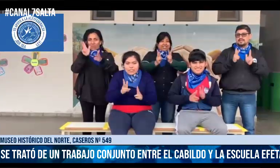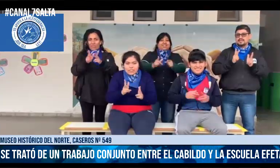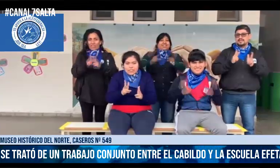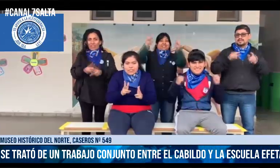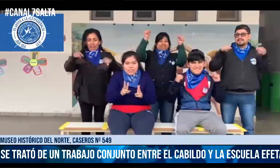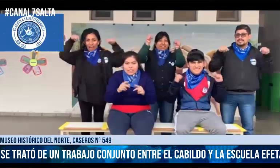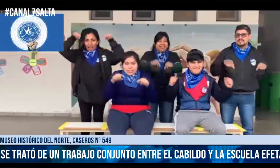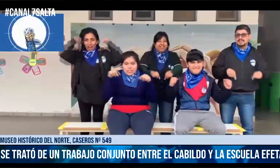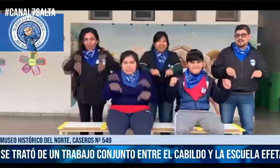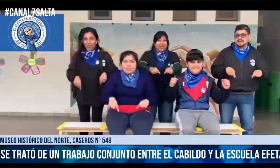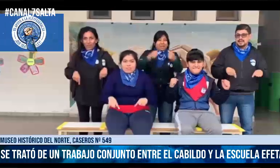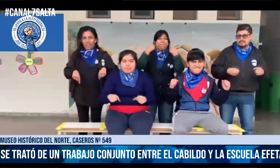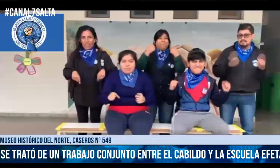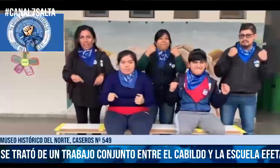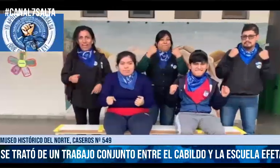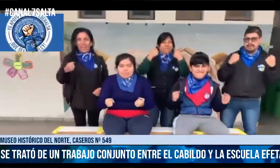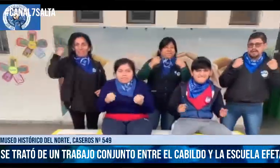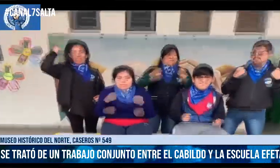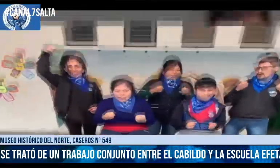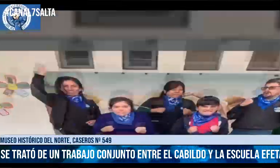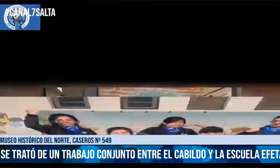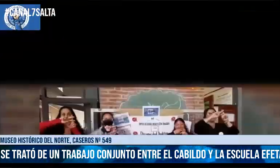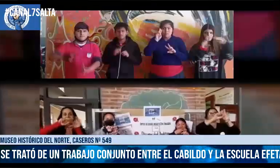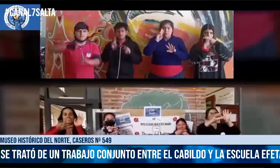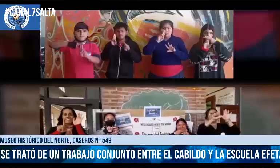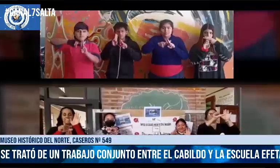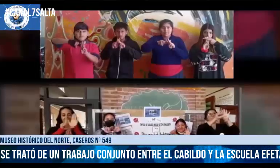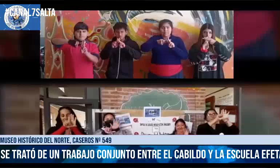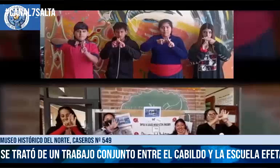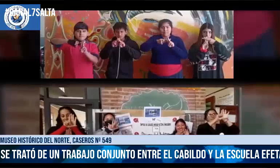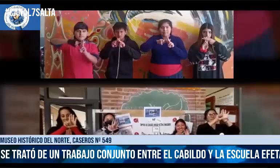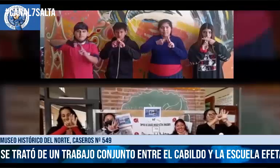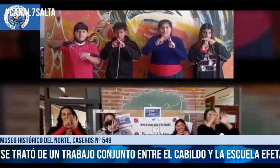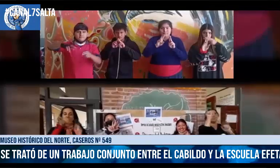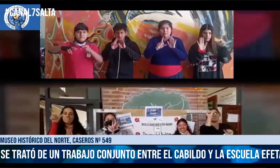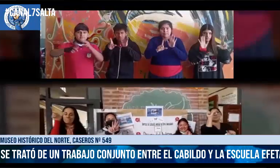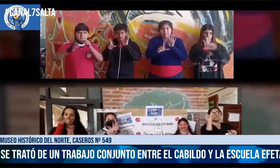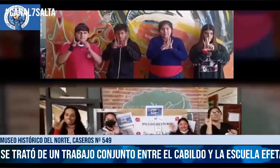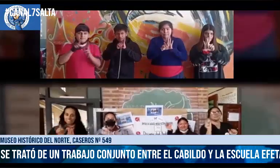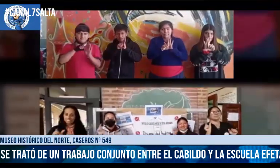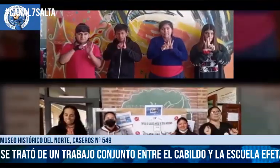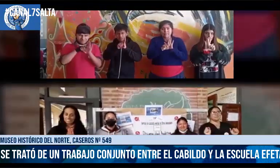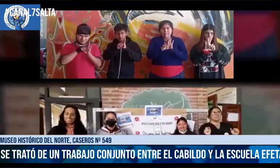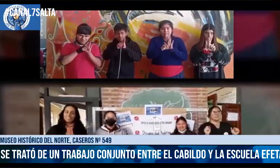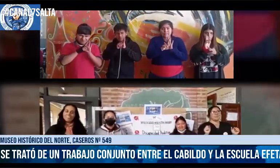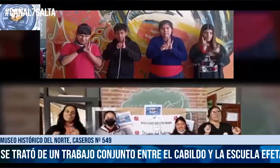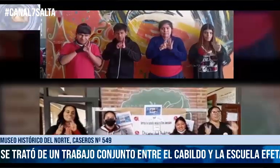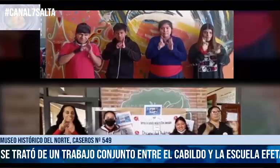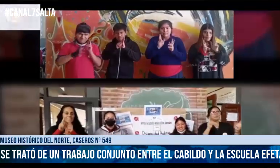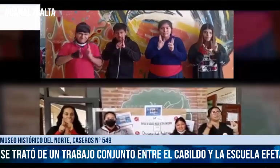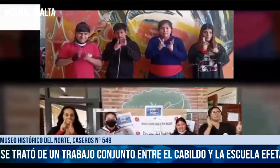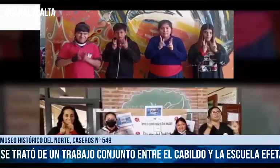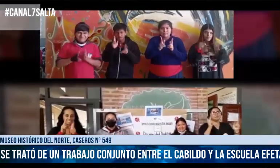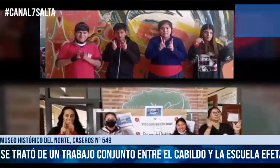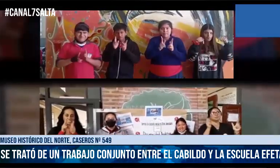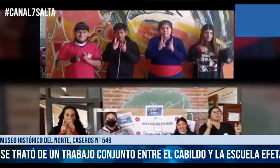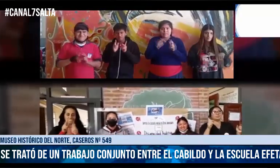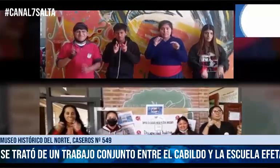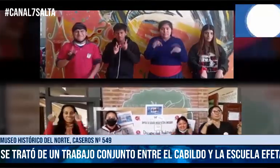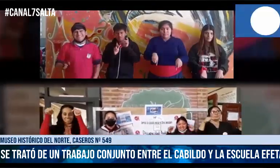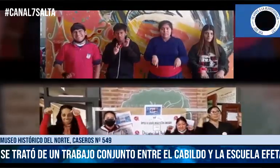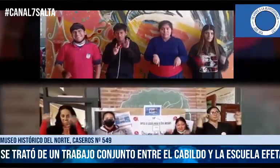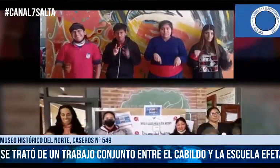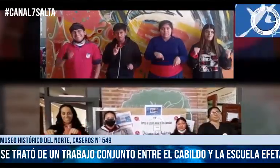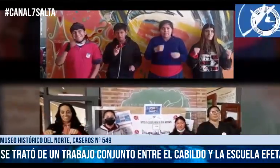que hacerlo con los chicos, porque los chicos son los que son nuestro futuro, bien dicen. Y si desde los chicos